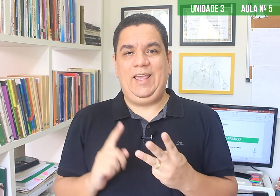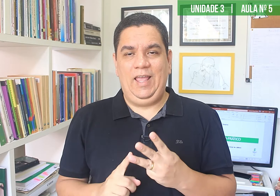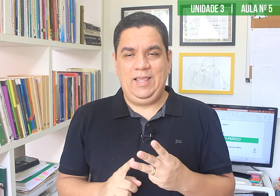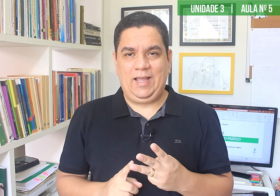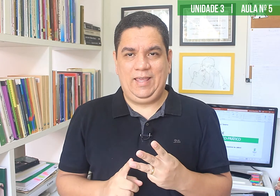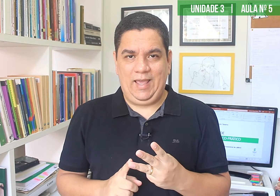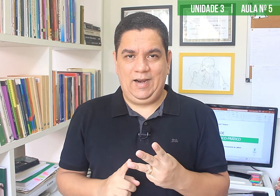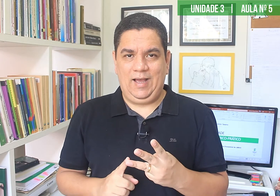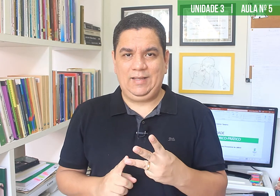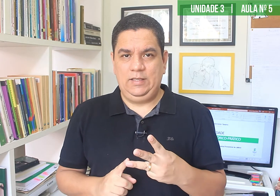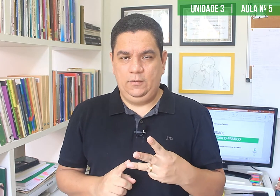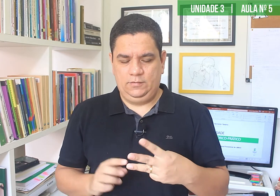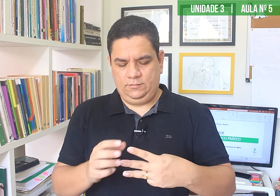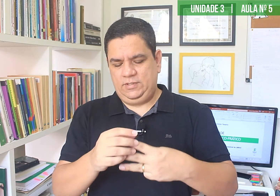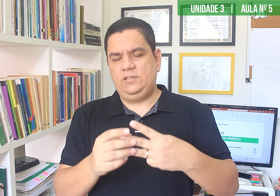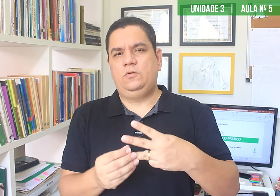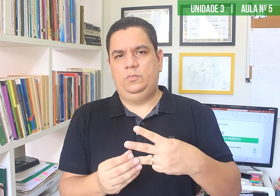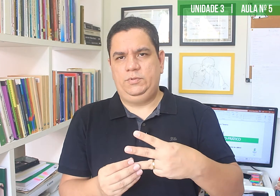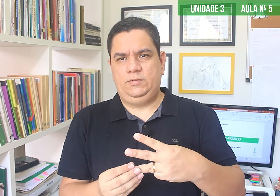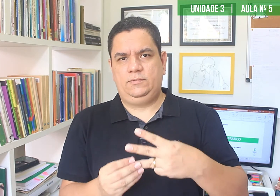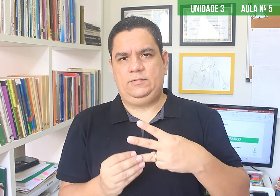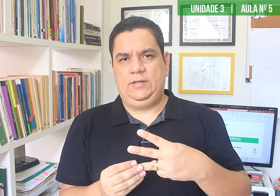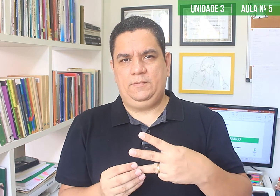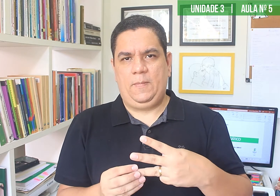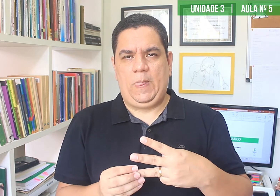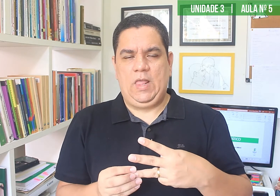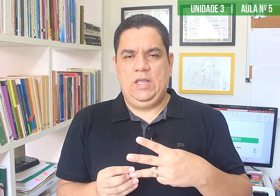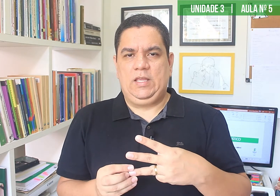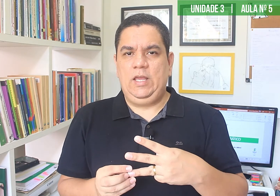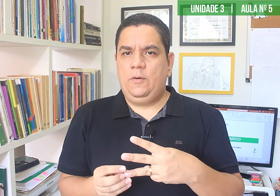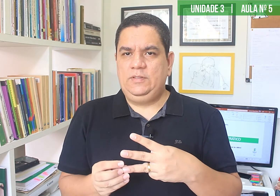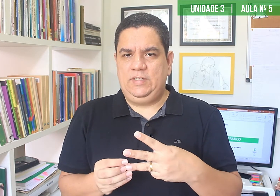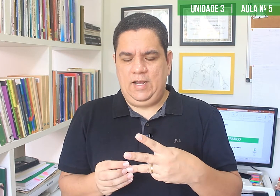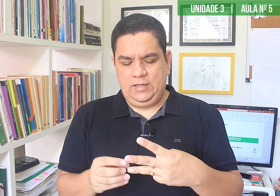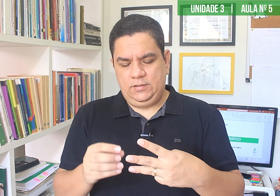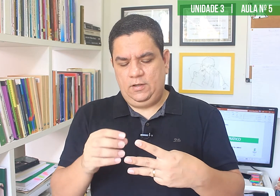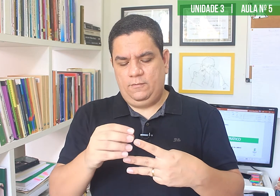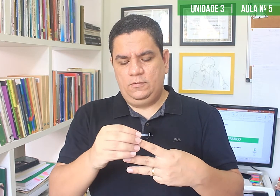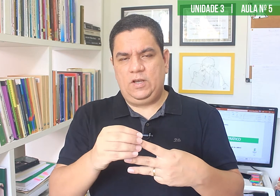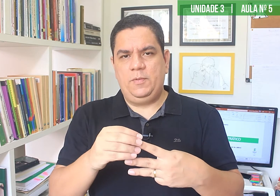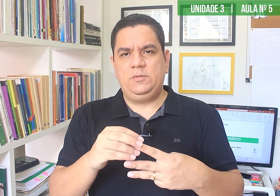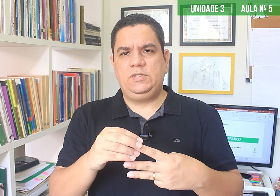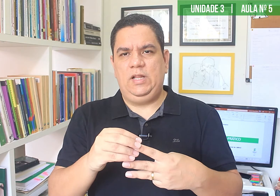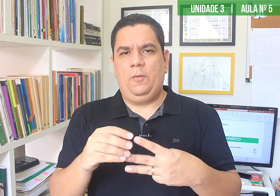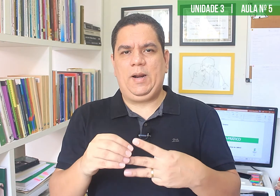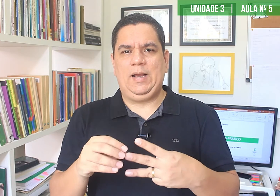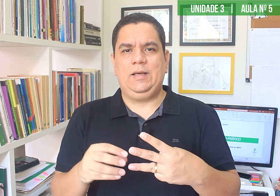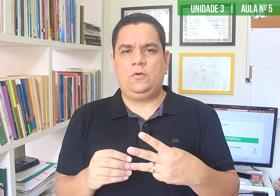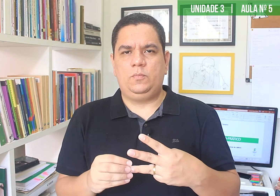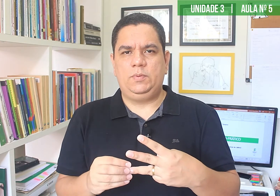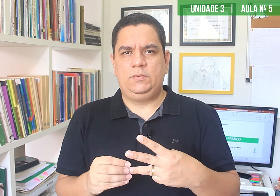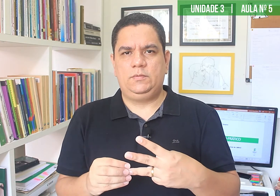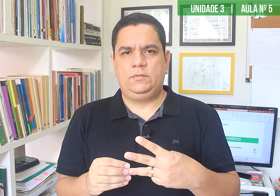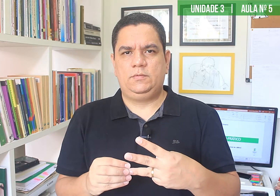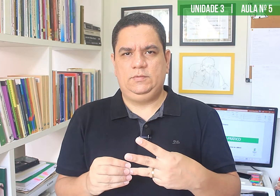aquele, aquela, aquilo. São 3 grupos, tá? Que em língua de sinais eu vou usar o mesmo sinal para cada grupo,